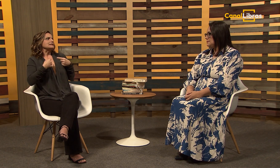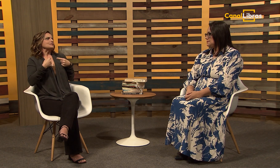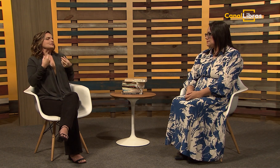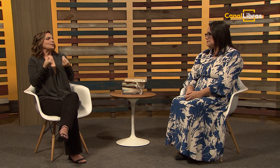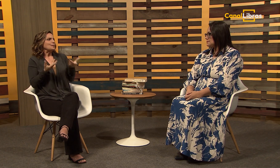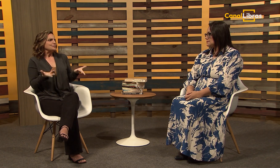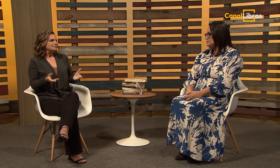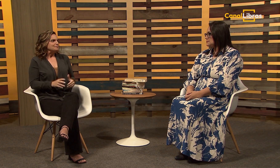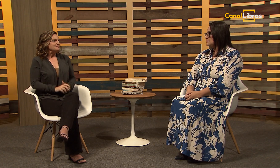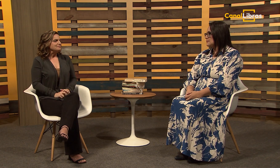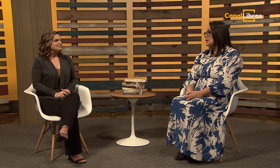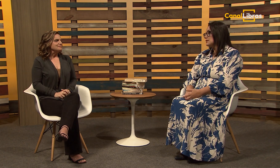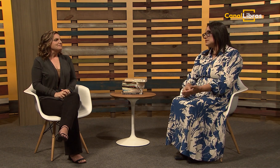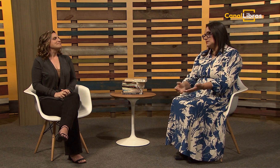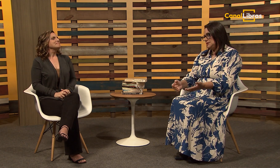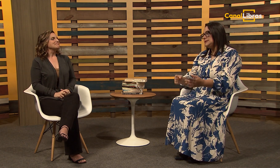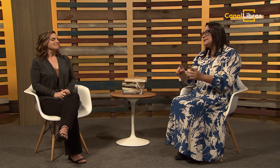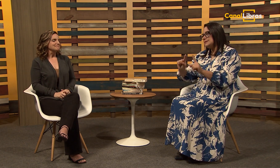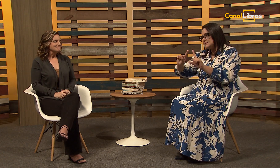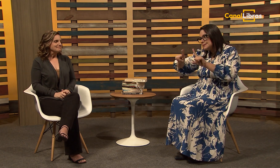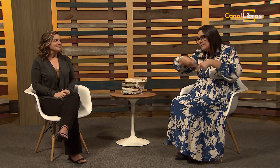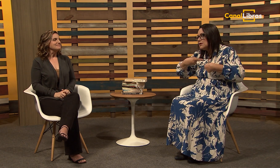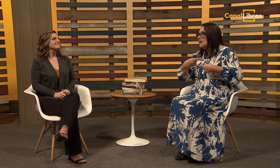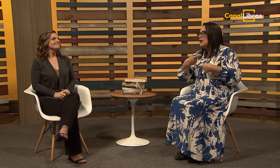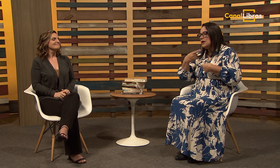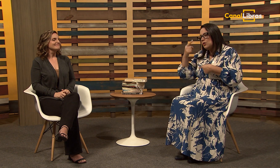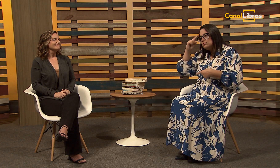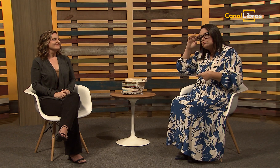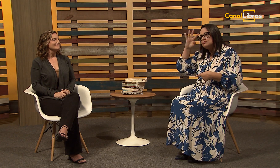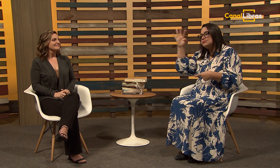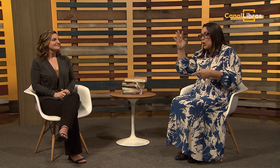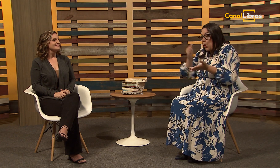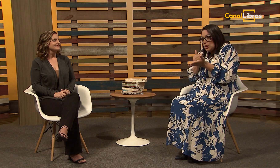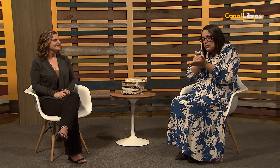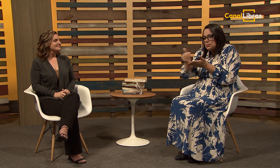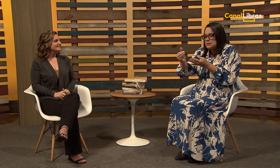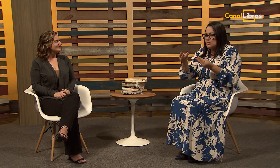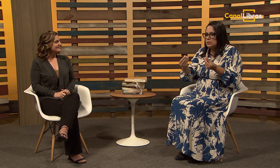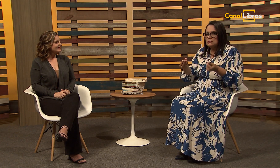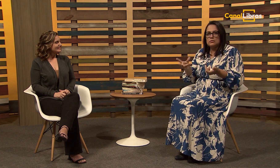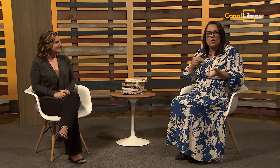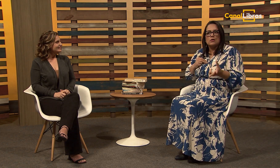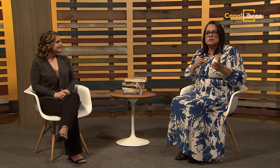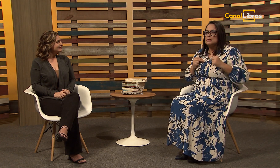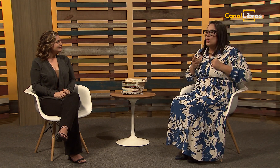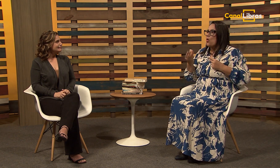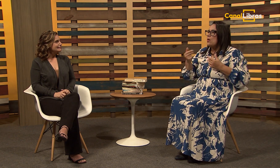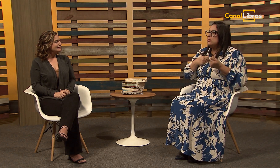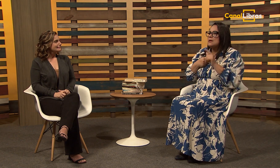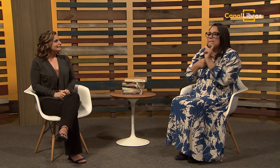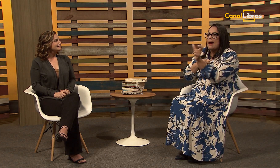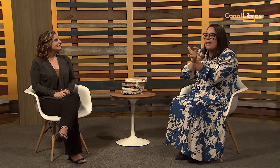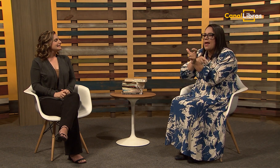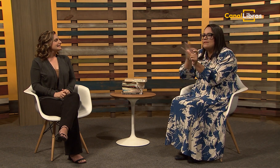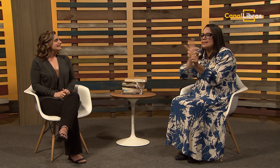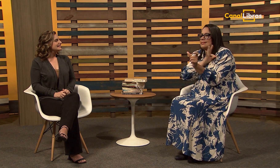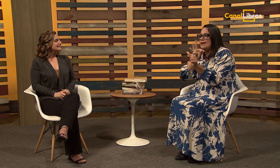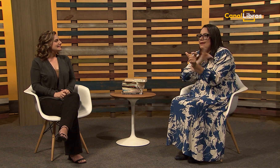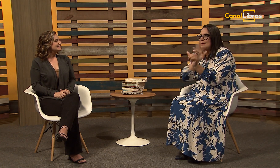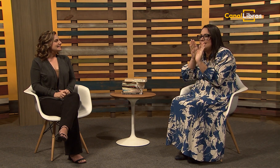Como é esse processo? É desafiador? É de fato bastante desafiador. No começo, eu me surpreendia com tantos conceitos novos e